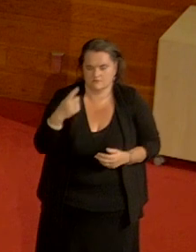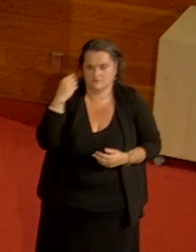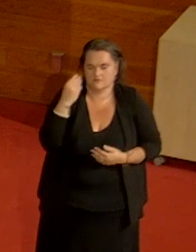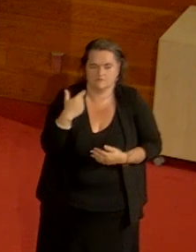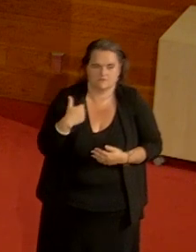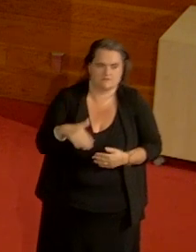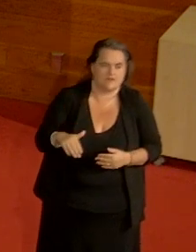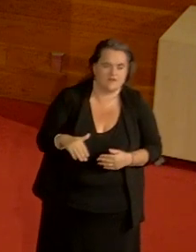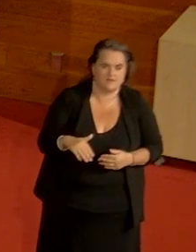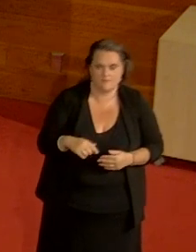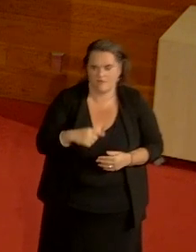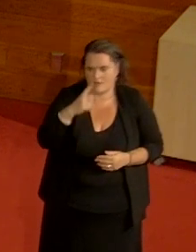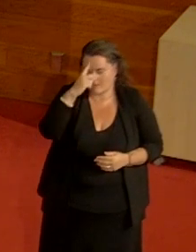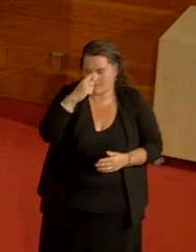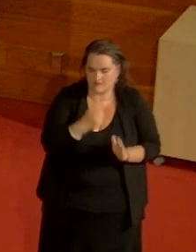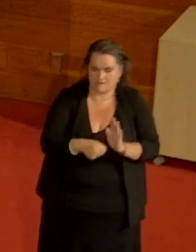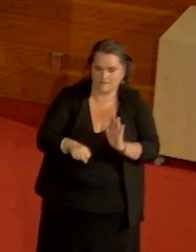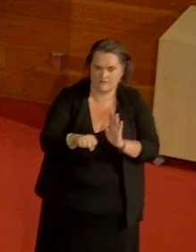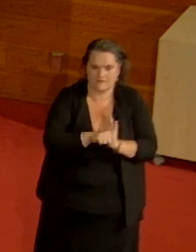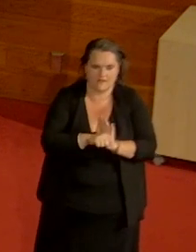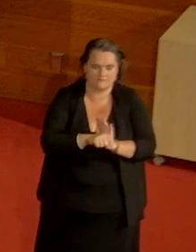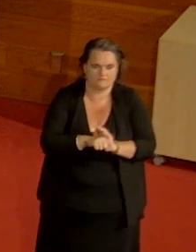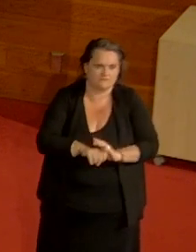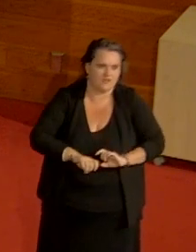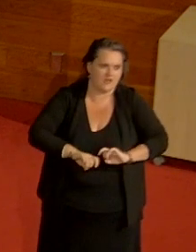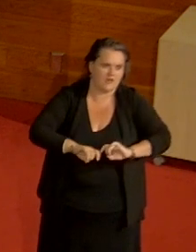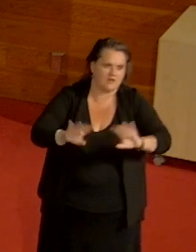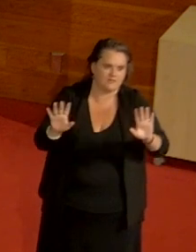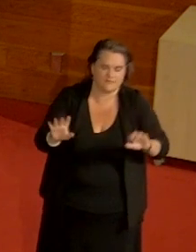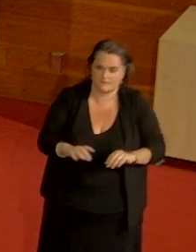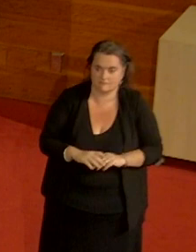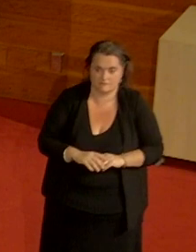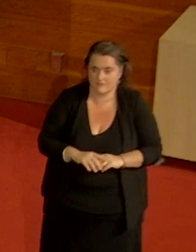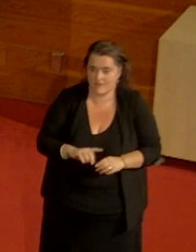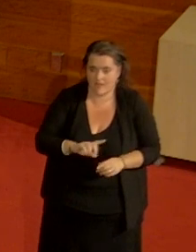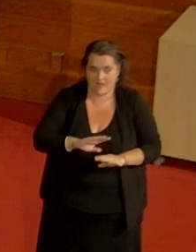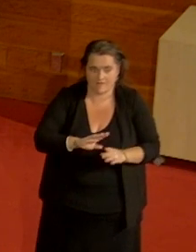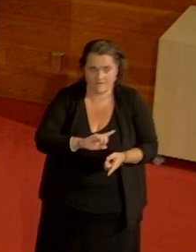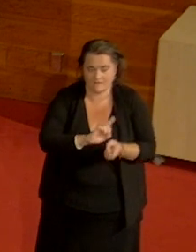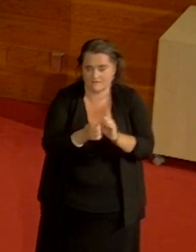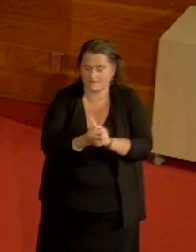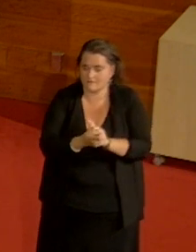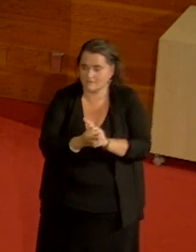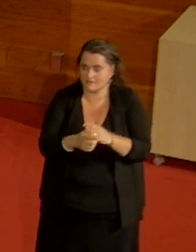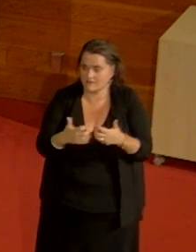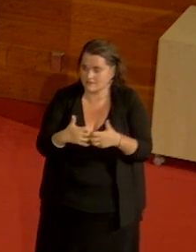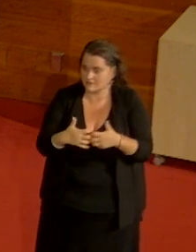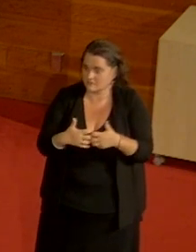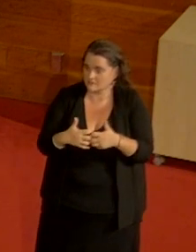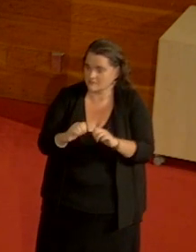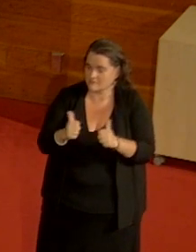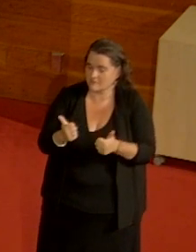liberar de esas imágenes estereotipadas que ya teníamos en el mundo offline lo que nos encontramos es que las Industrias que empezaron a